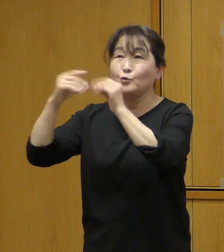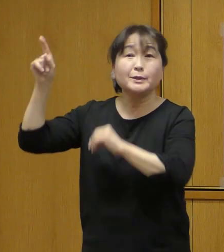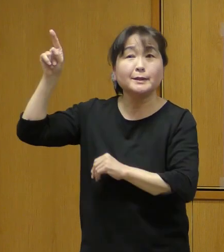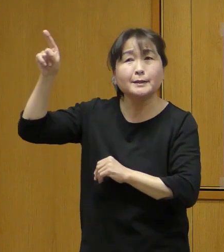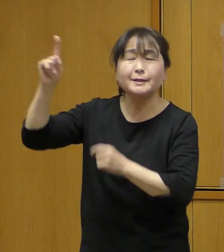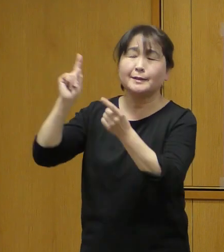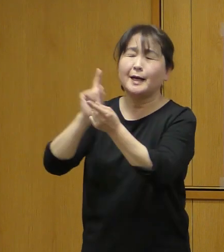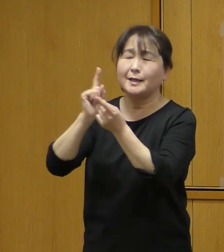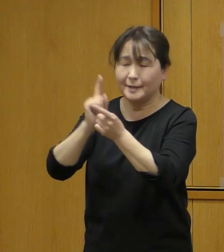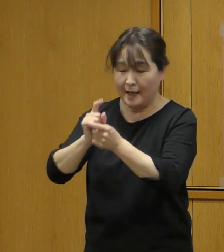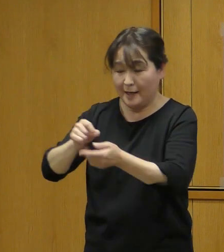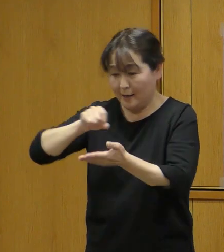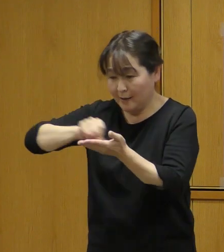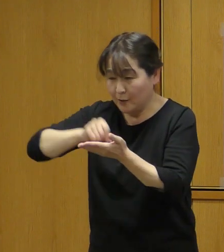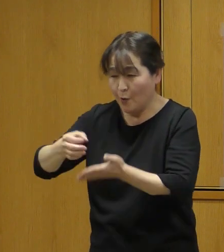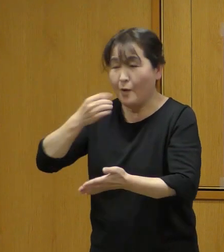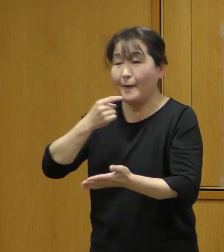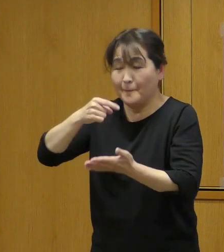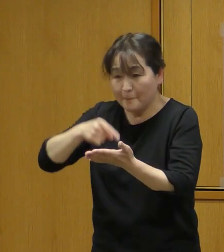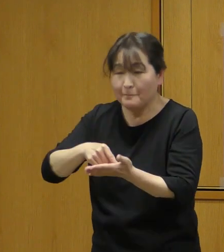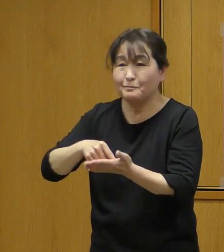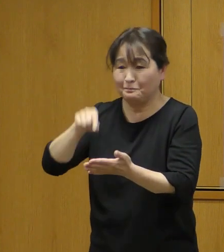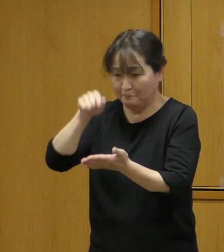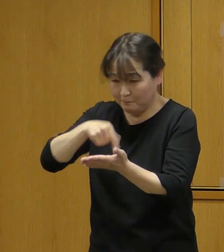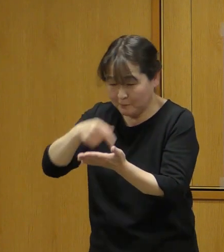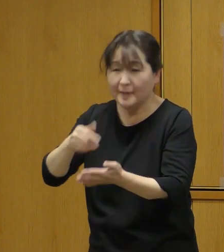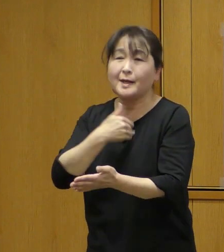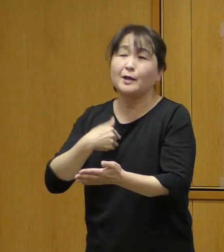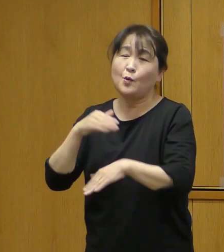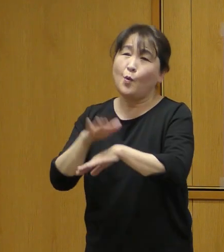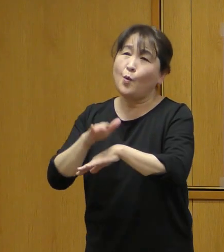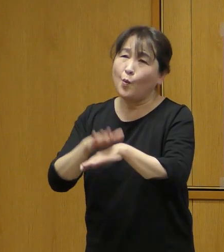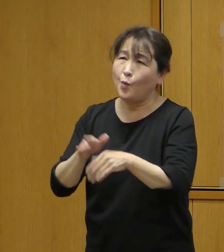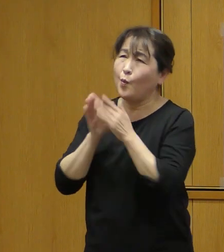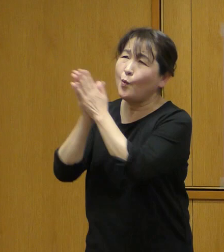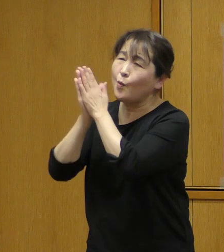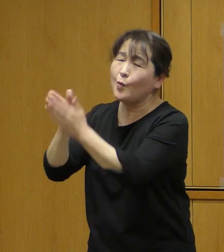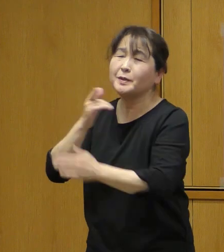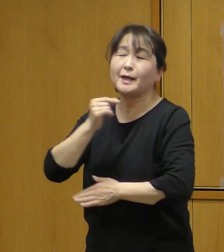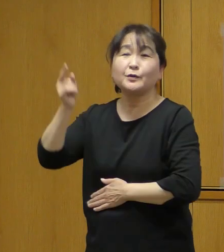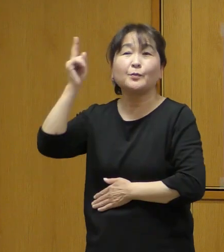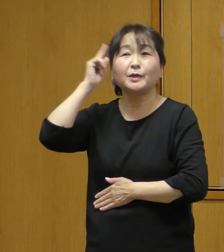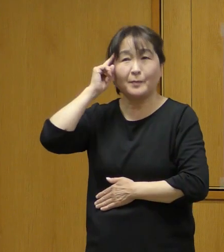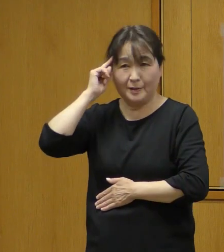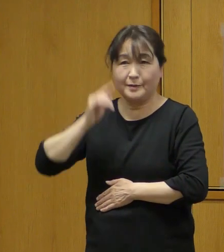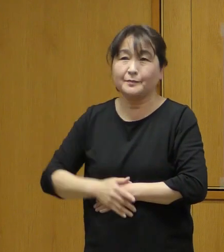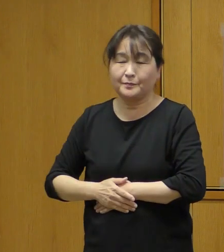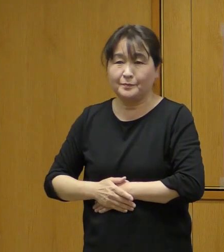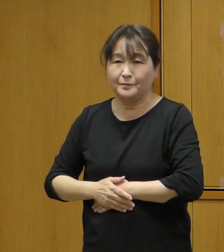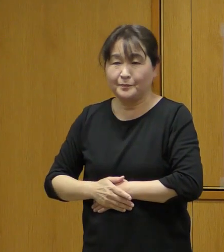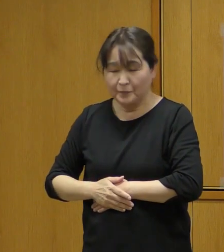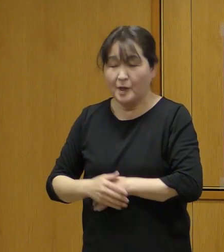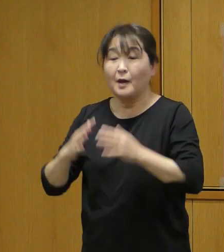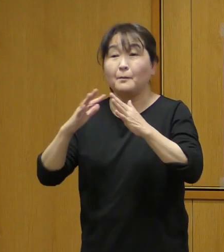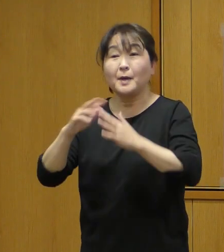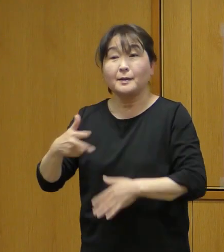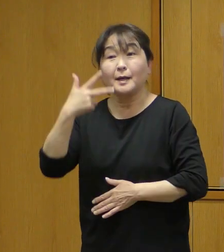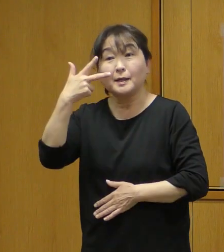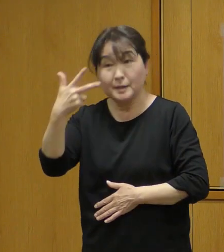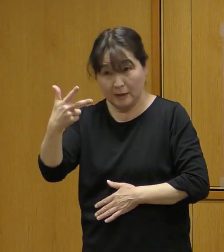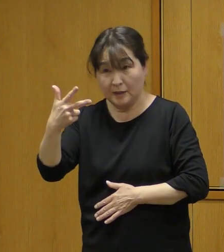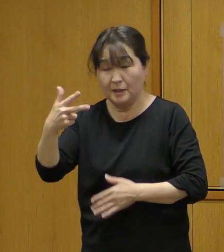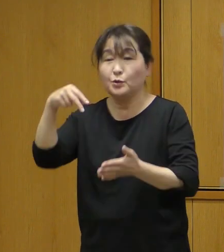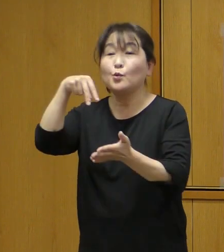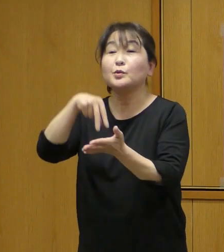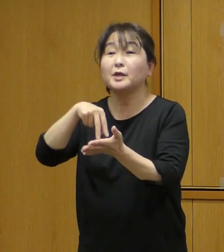事務負担の軽減などの対応も求めてまいりたいと考えております。次に本市における経済